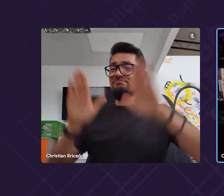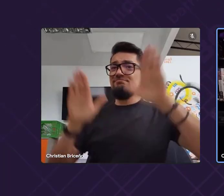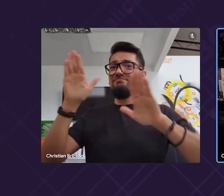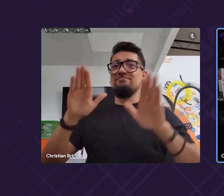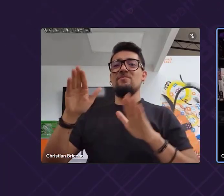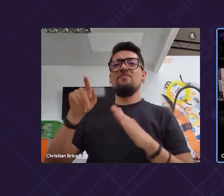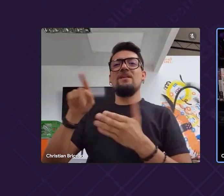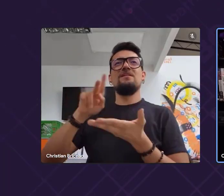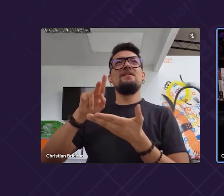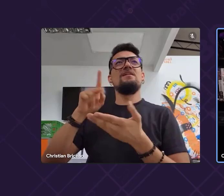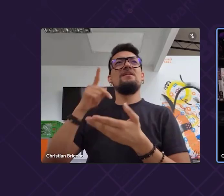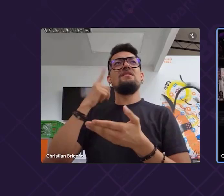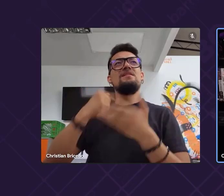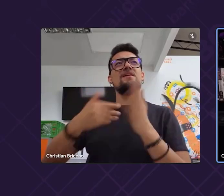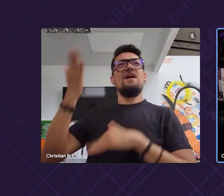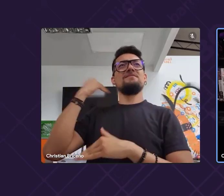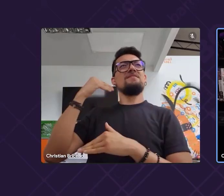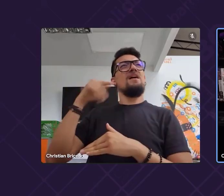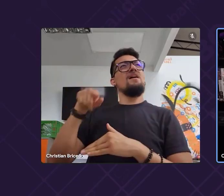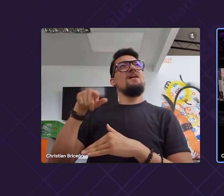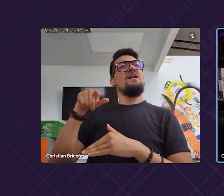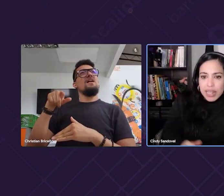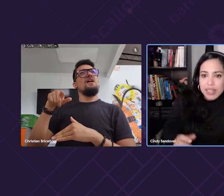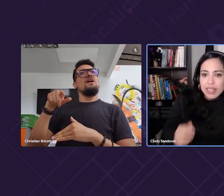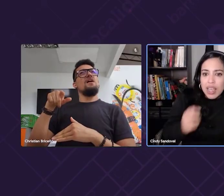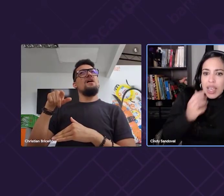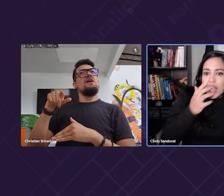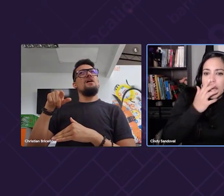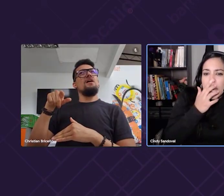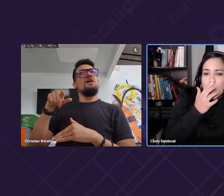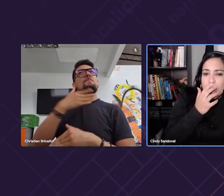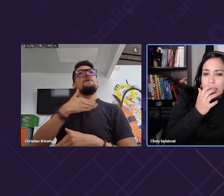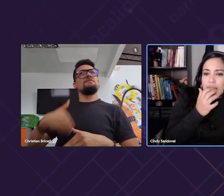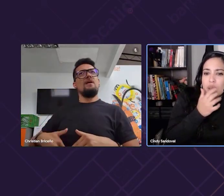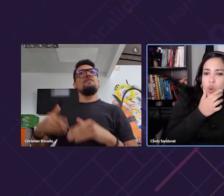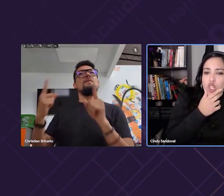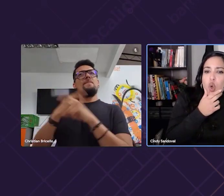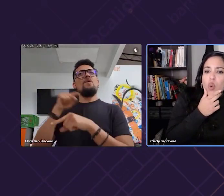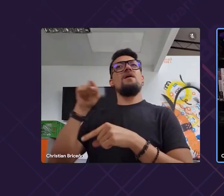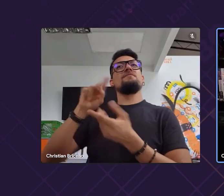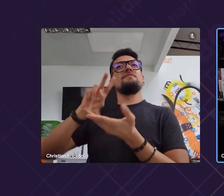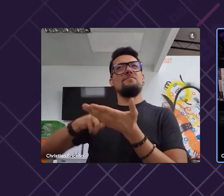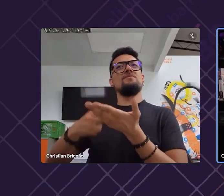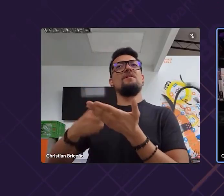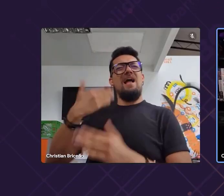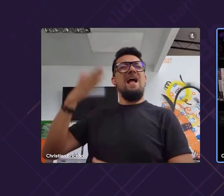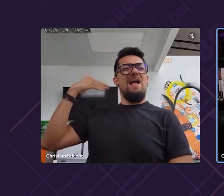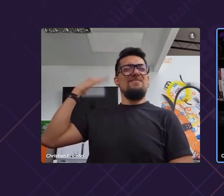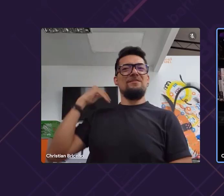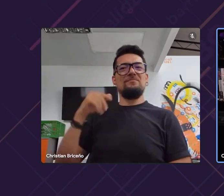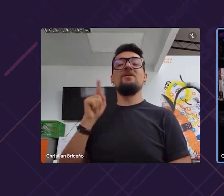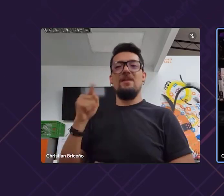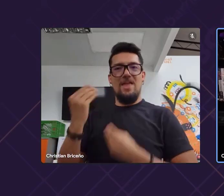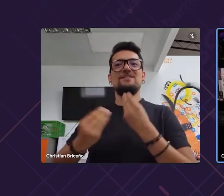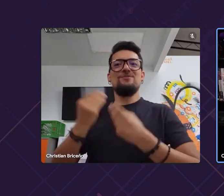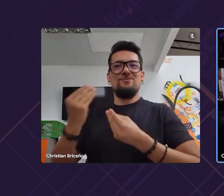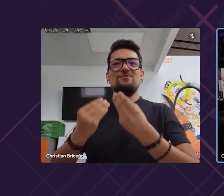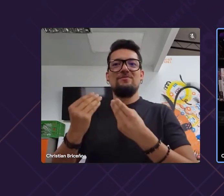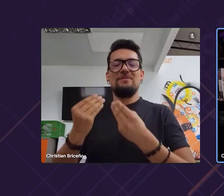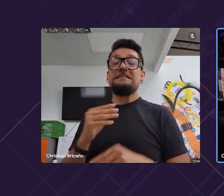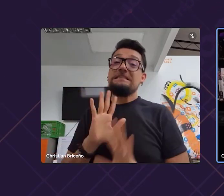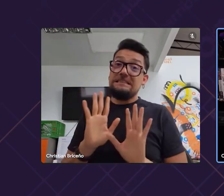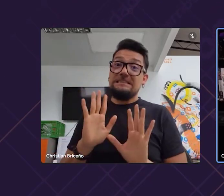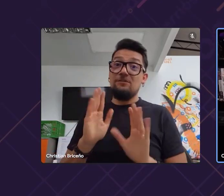13 nosotros siempre hemos dicho de que cuando hay debates electorales, creo que cuando hubo un debate presidencial hace